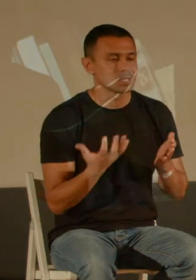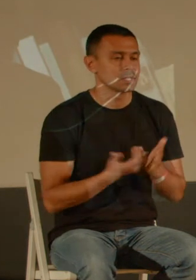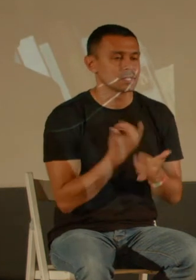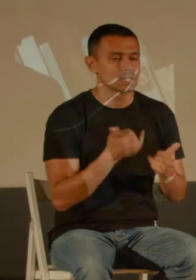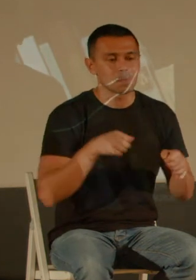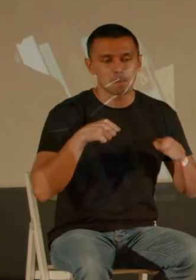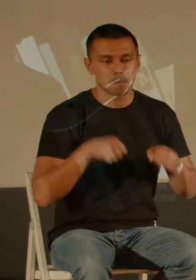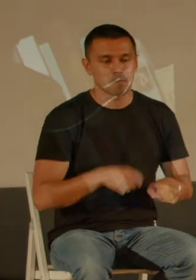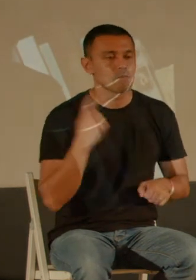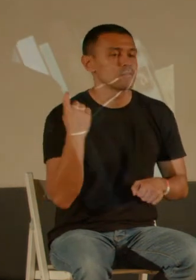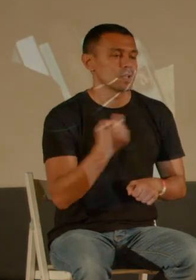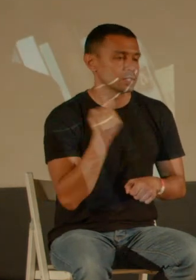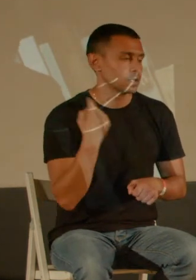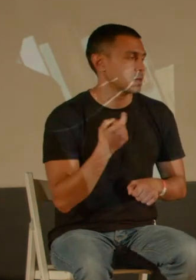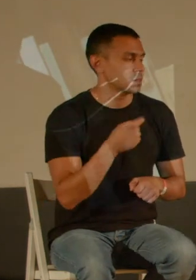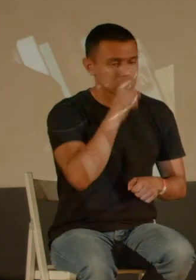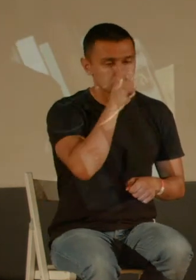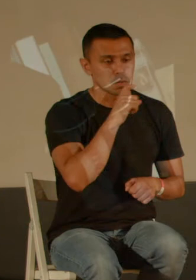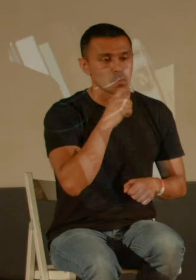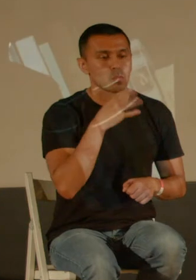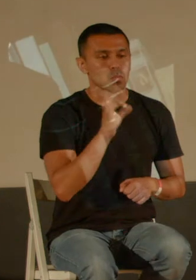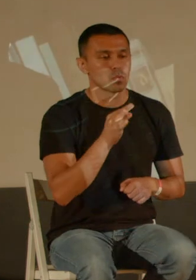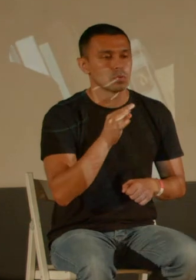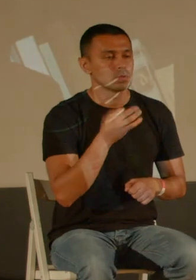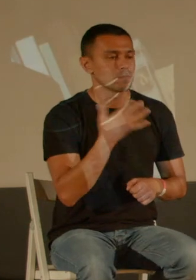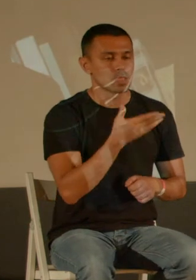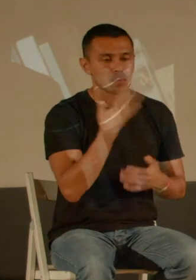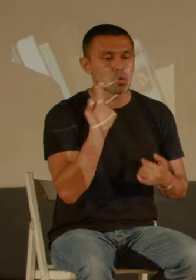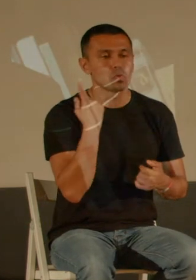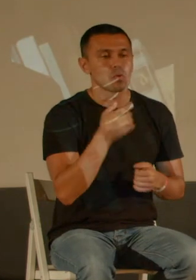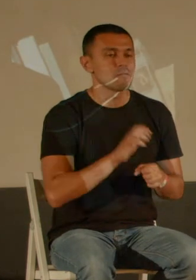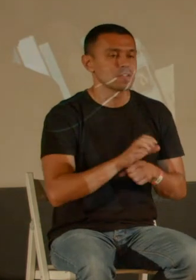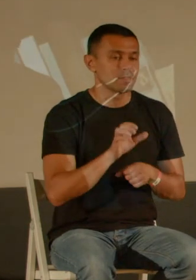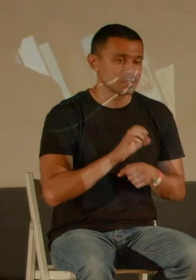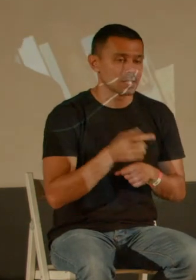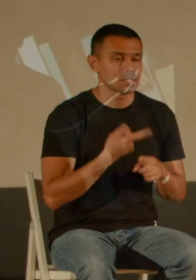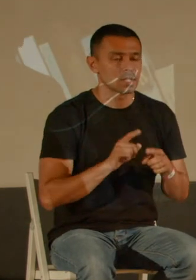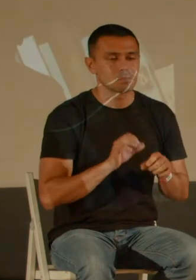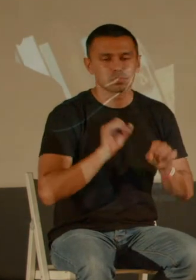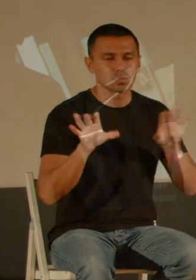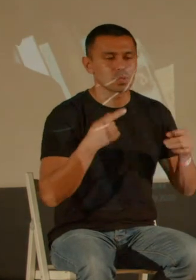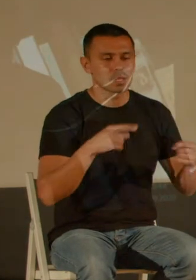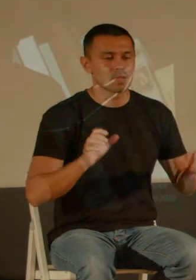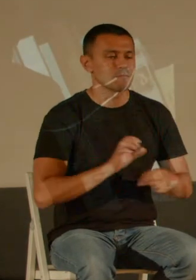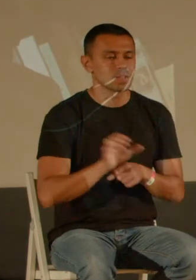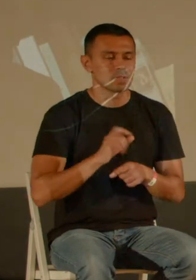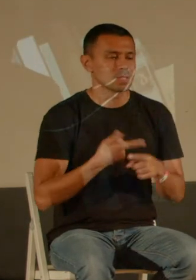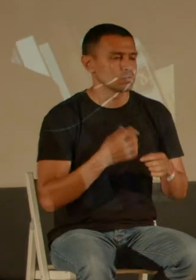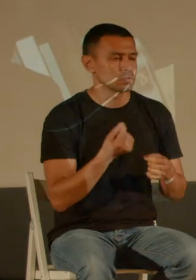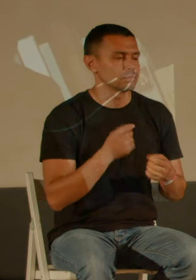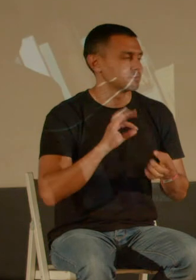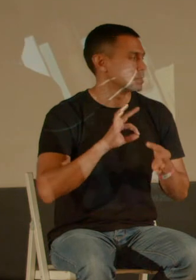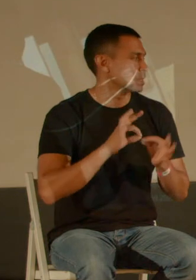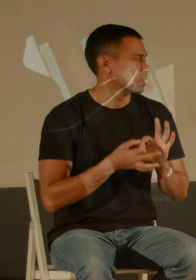зараз правовласника. Тобто, не зрозуміло, бо оскільки вона ще й не мала одного видавця, це розкидано по різних видавництвах і з цим трохи... Ну,